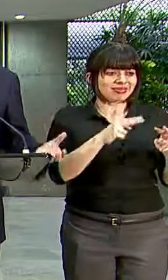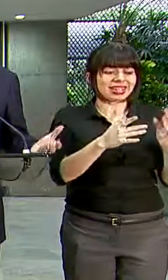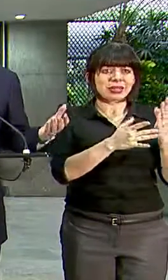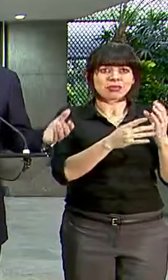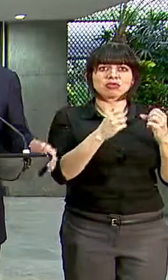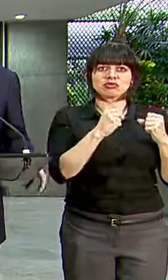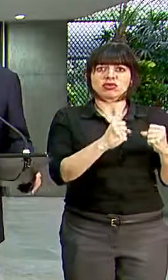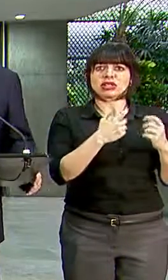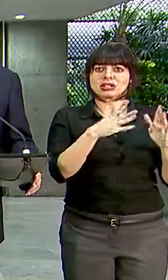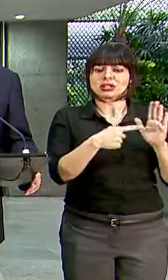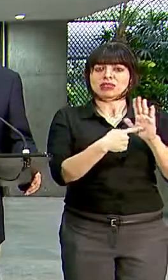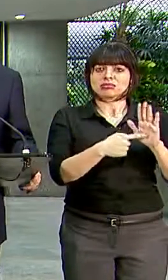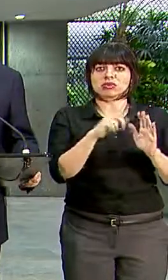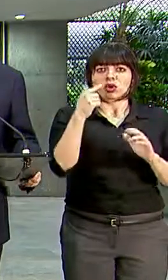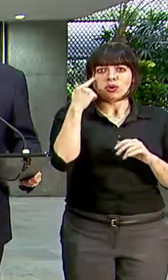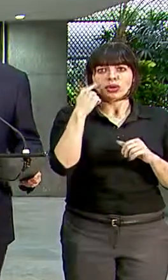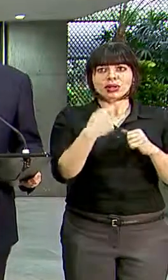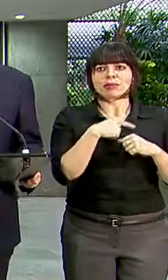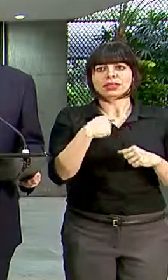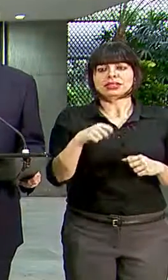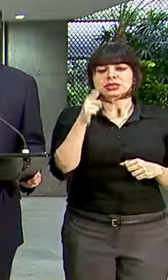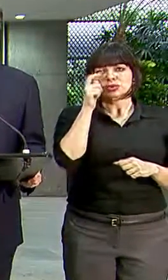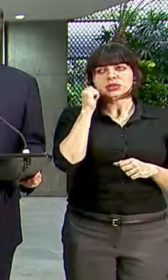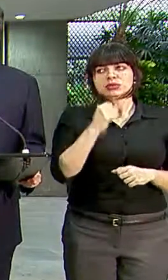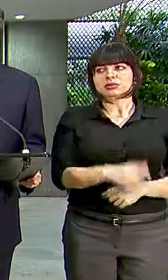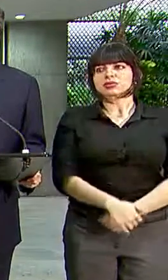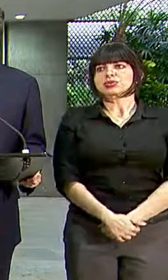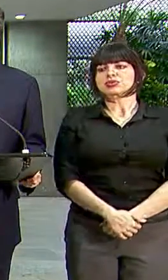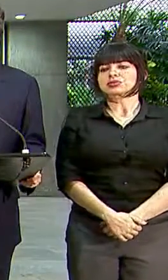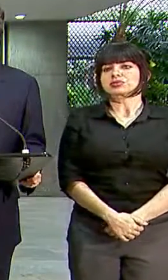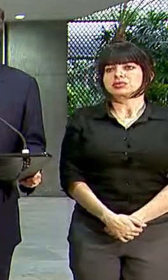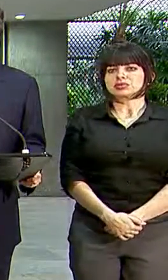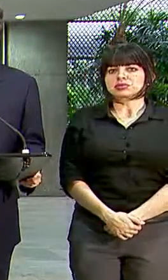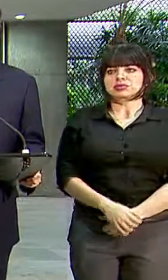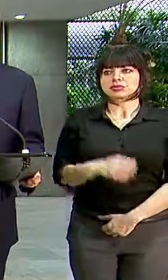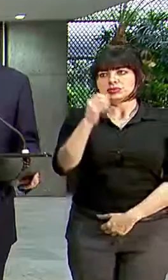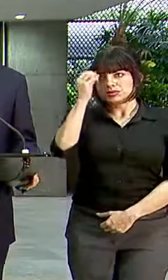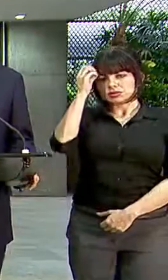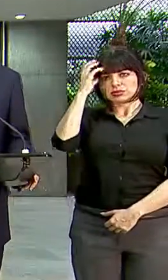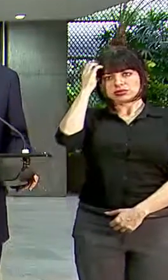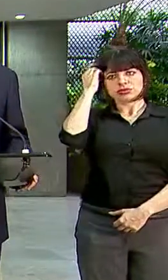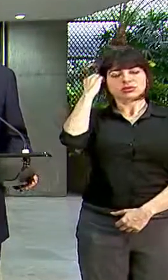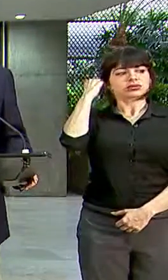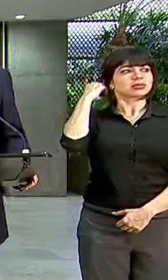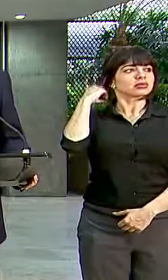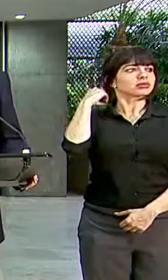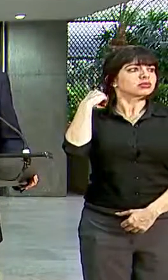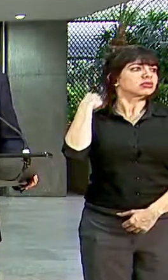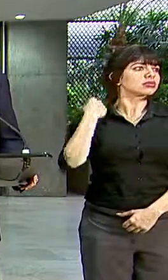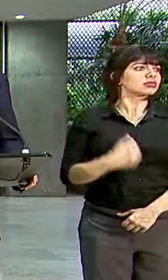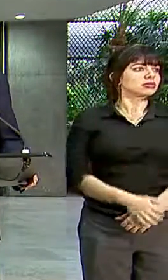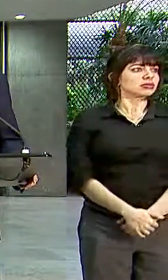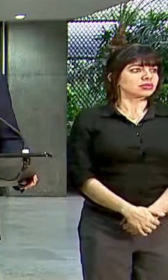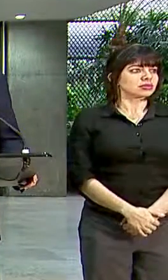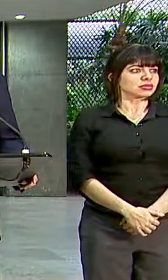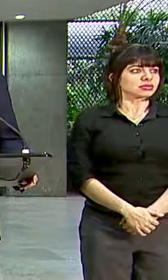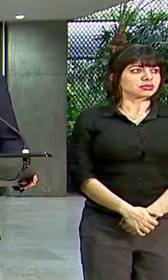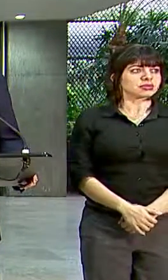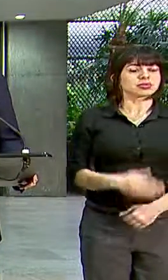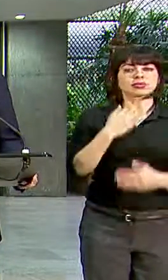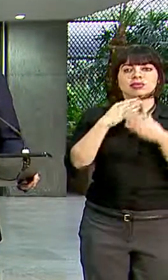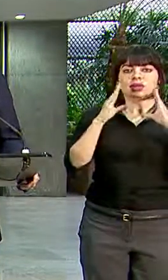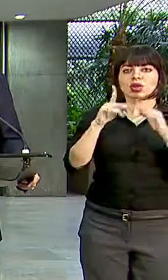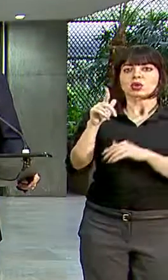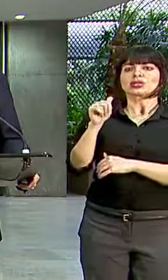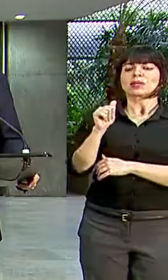son sólidas las que ha presentado el gobierno del presidente Solís. Irina Grajales, por los medios de televisión, Canal 9. Buenas tardes,